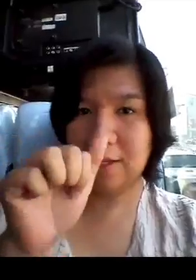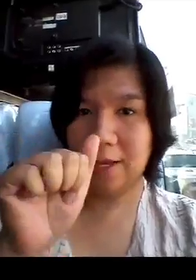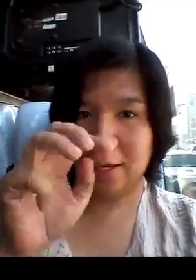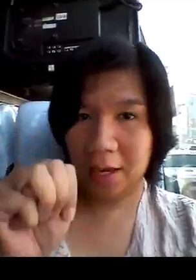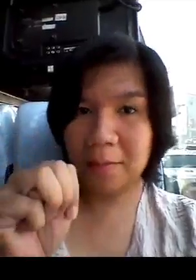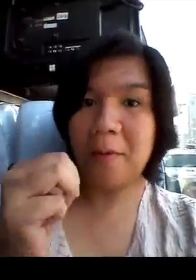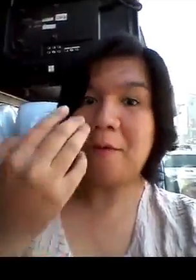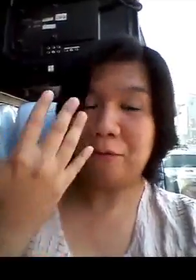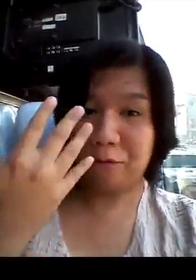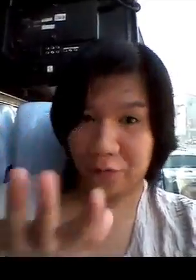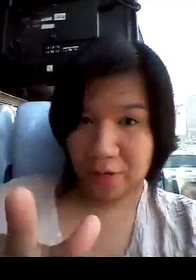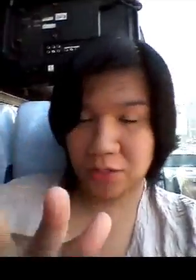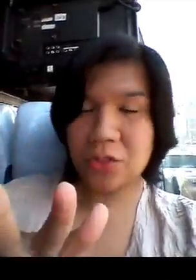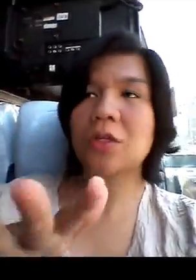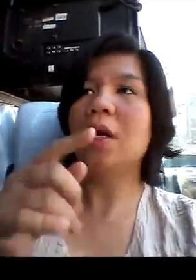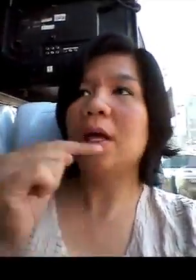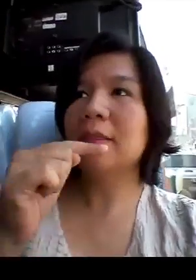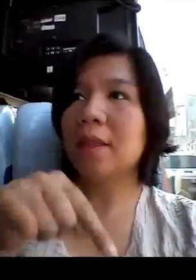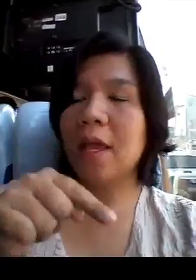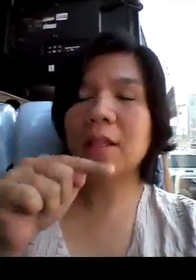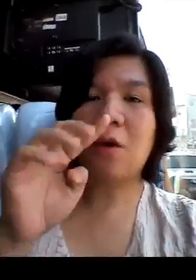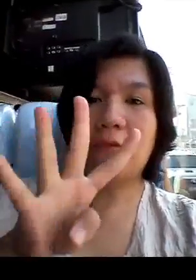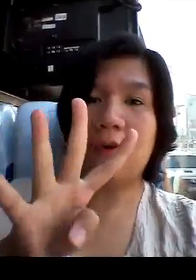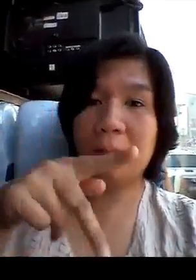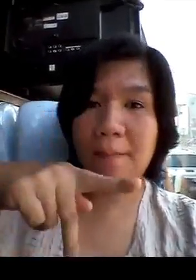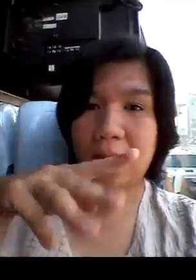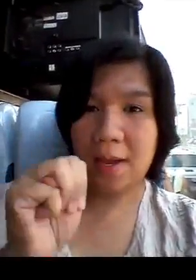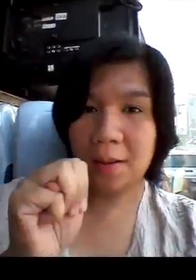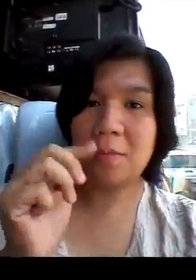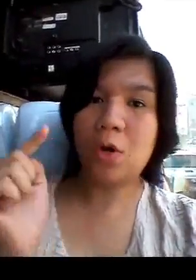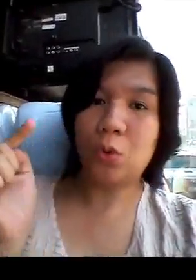watch your favorite show wherever, whenever.